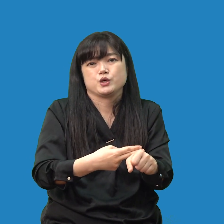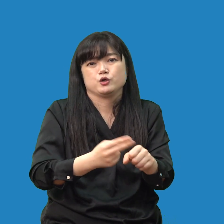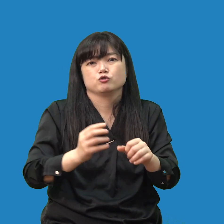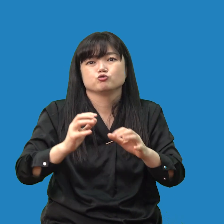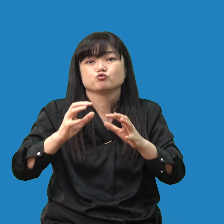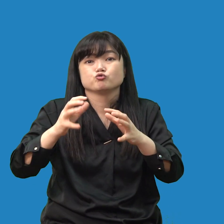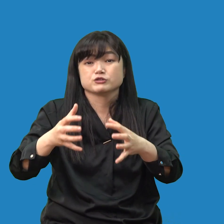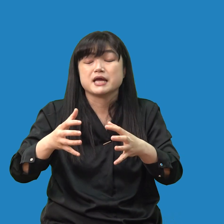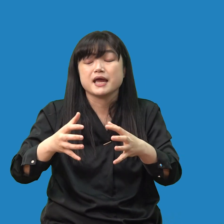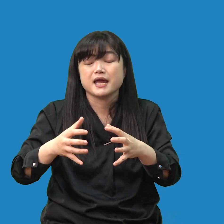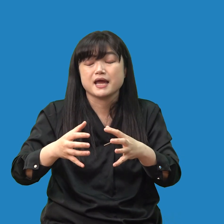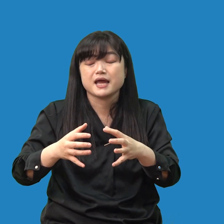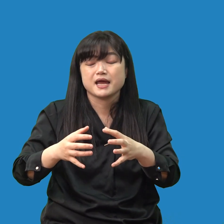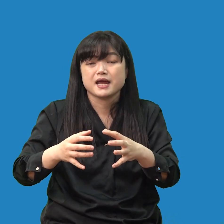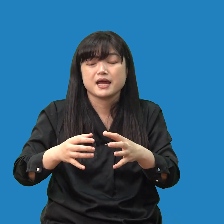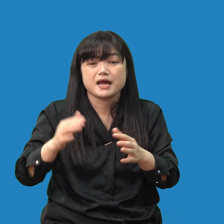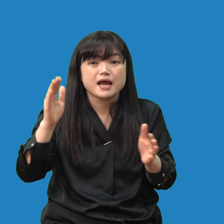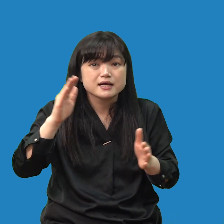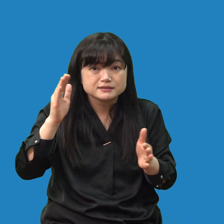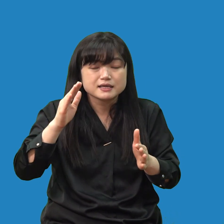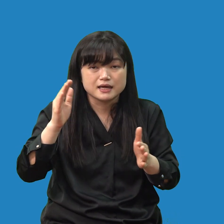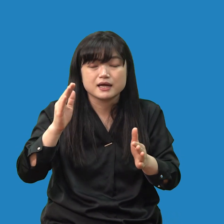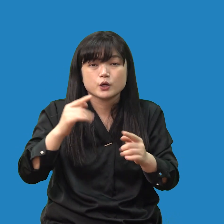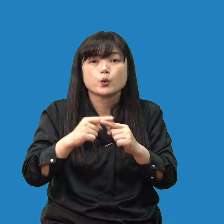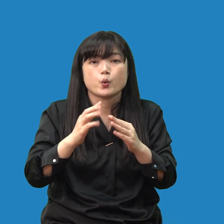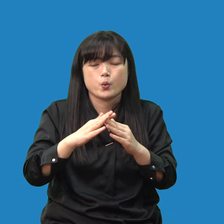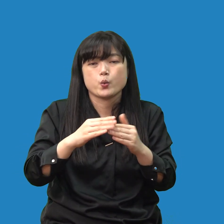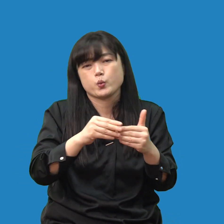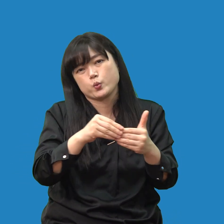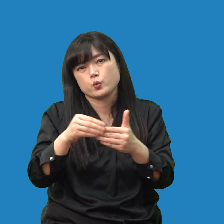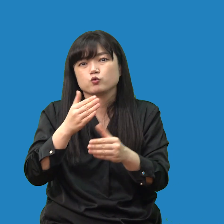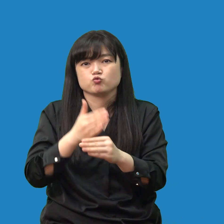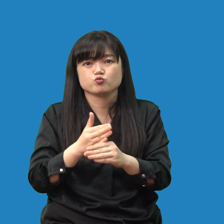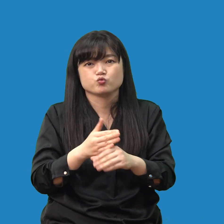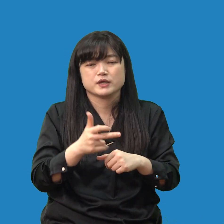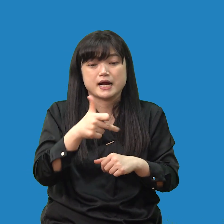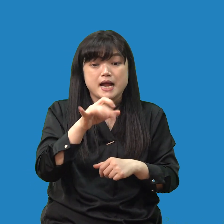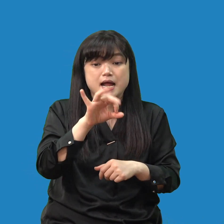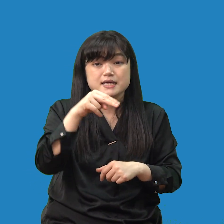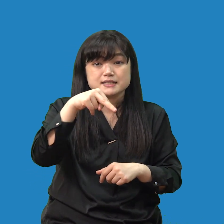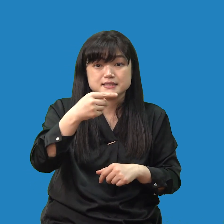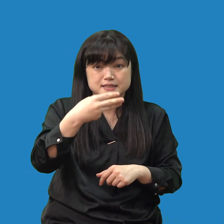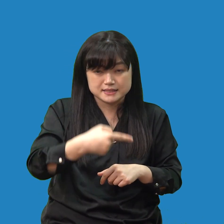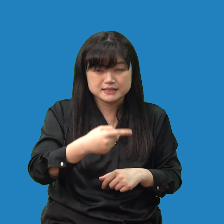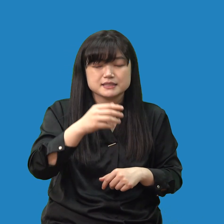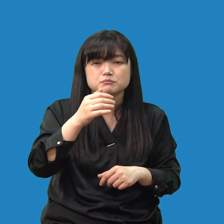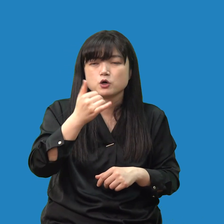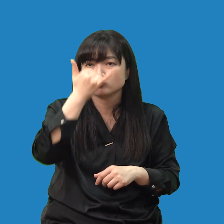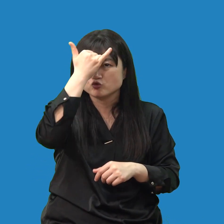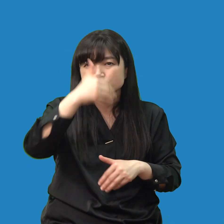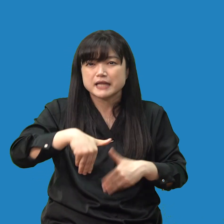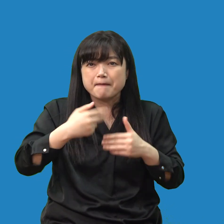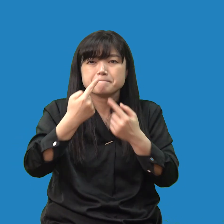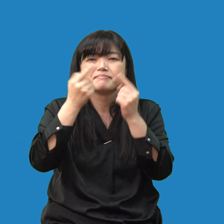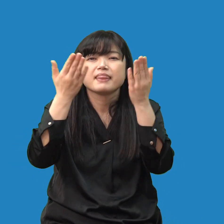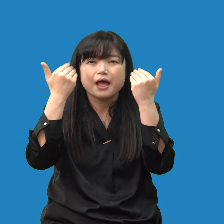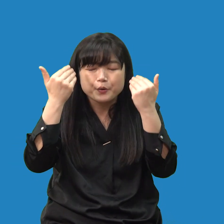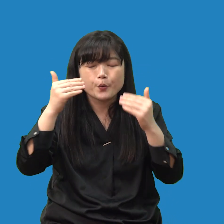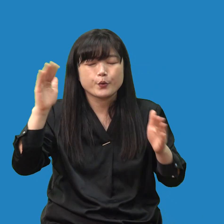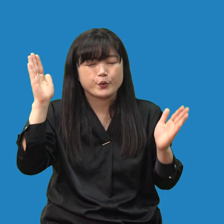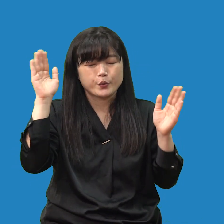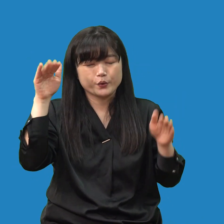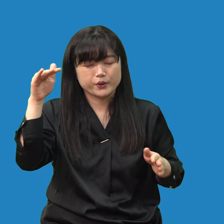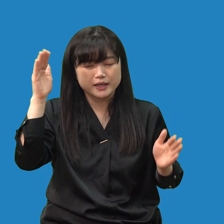계신데요. 그 교회 학생들 대부분이 카이스트와 그 옆에 있는 이제 충남대 다니는 이 학부생